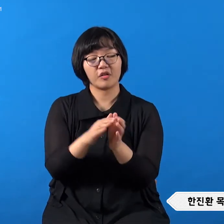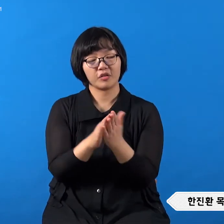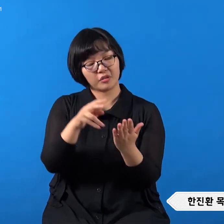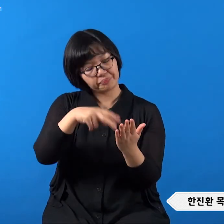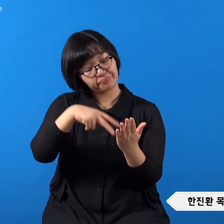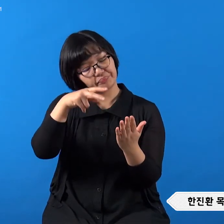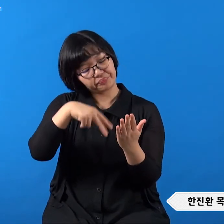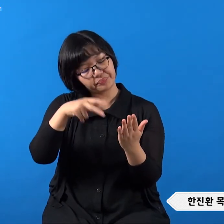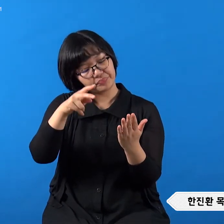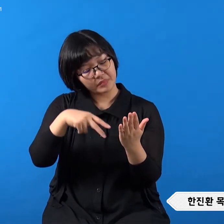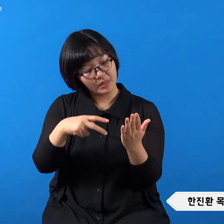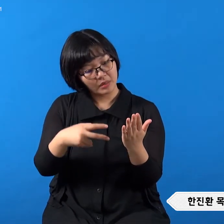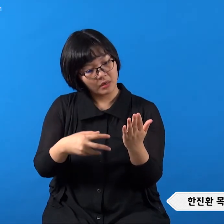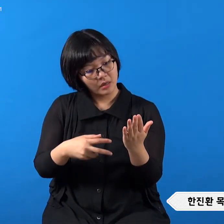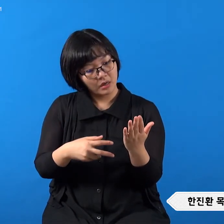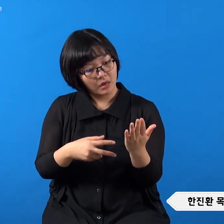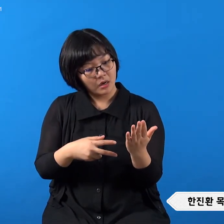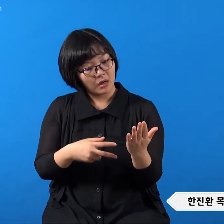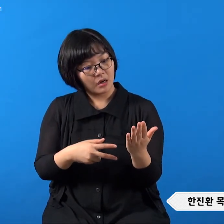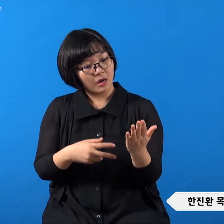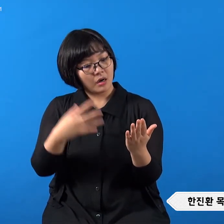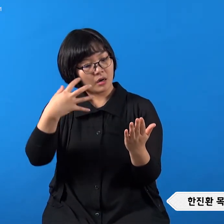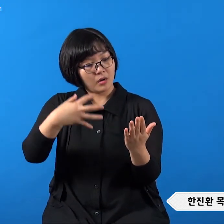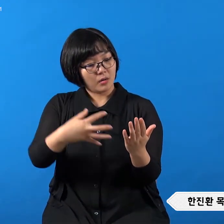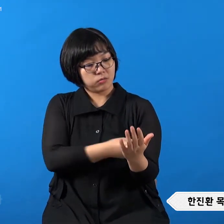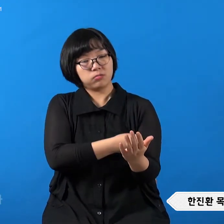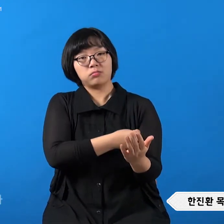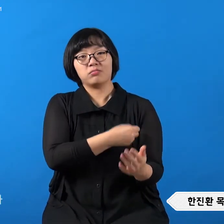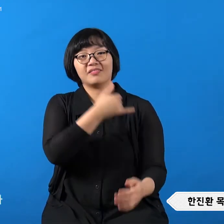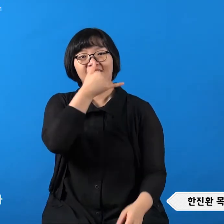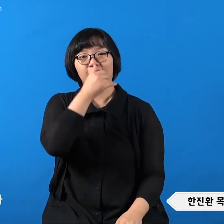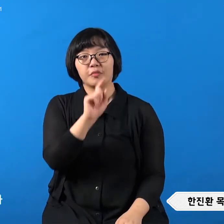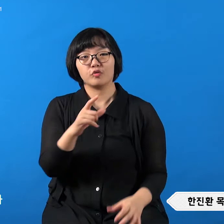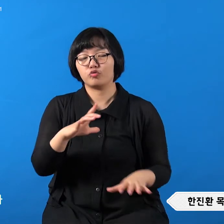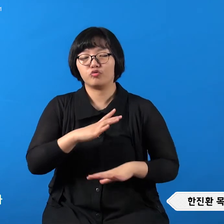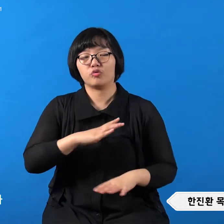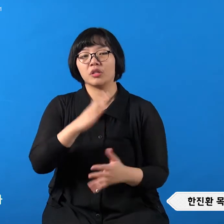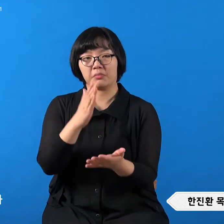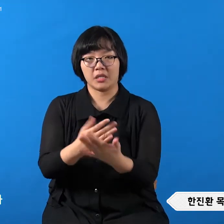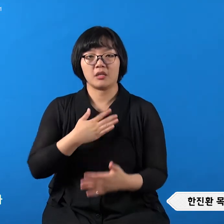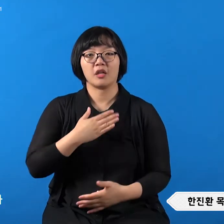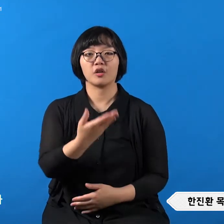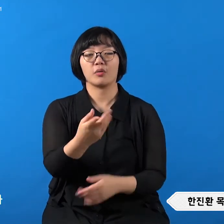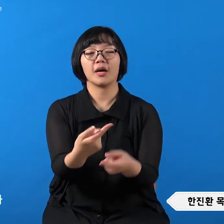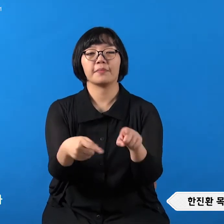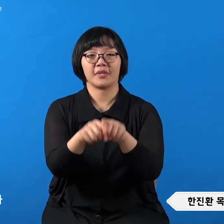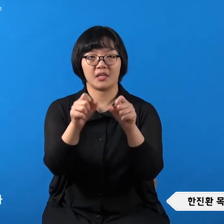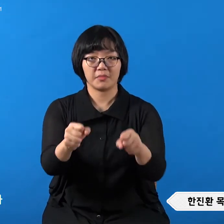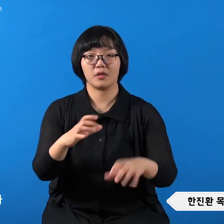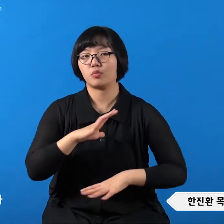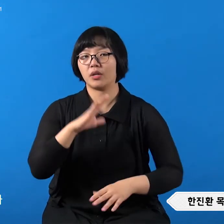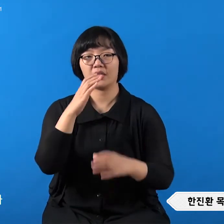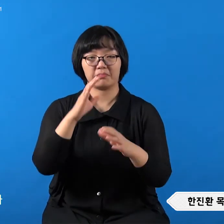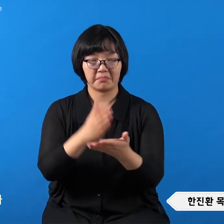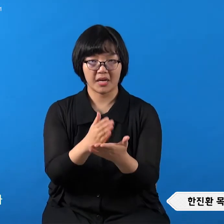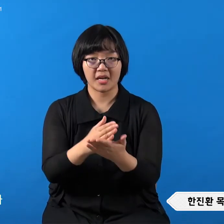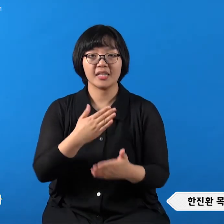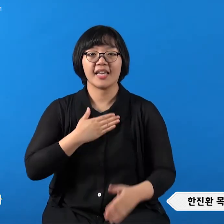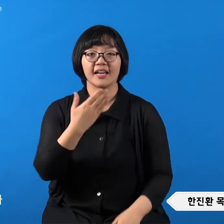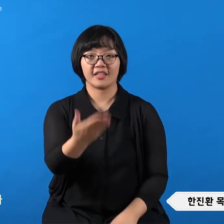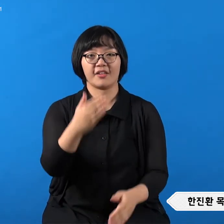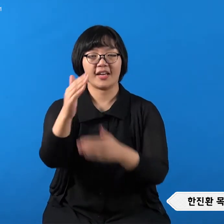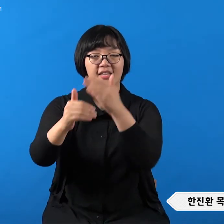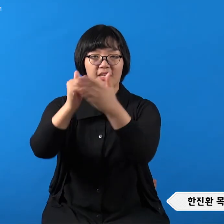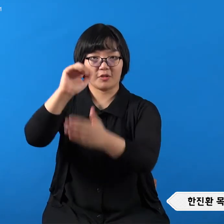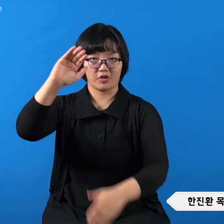말씀이 생생하게 와 닿은 것입니다. 두려워하지 말라, 내가 너와 함께함이라. 놀라지 말라, 나는